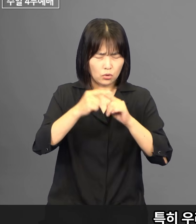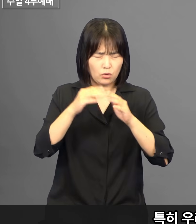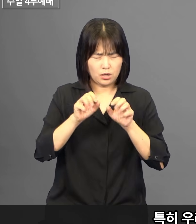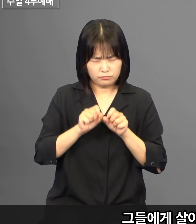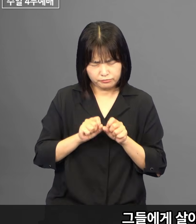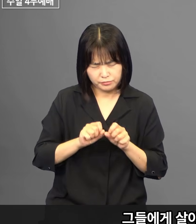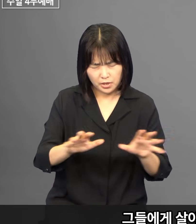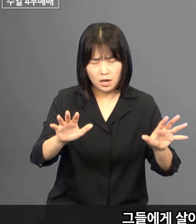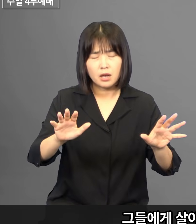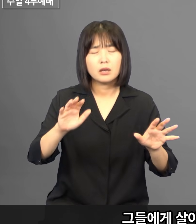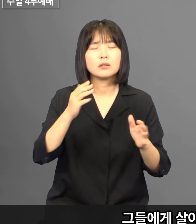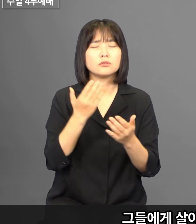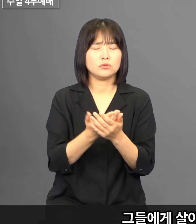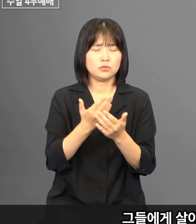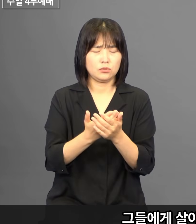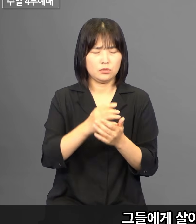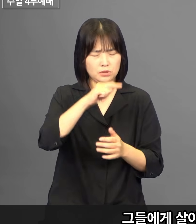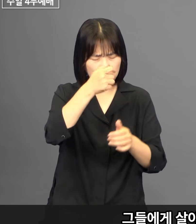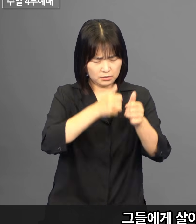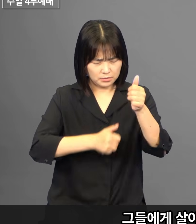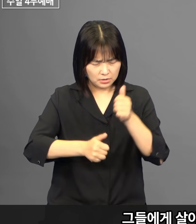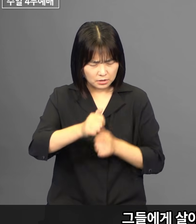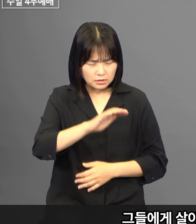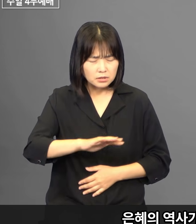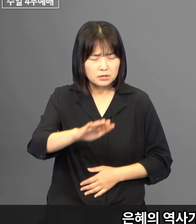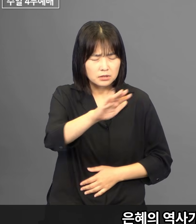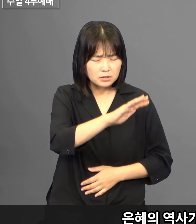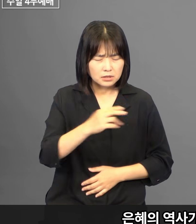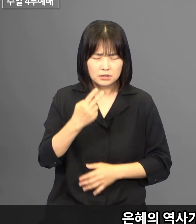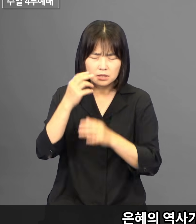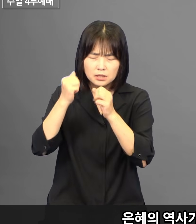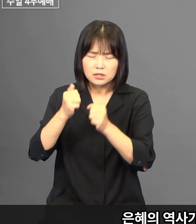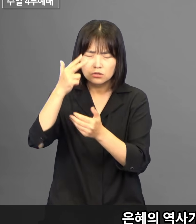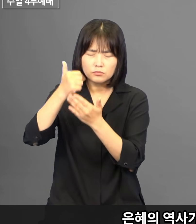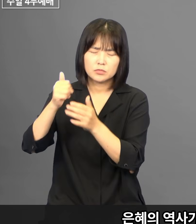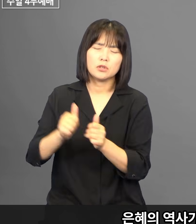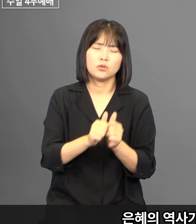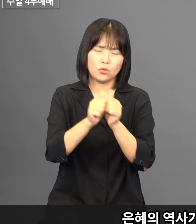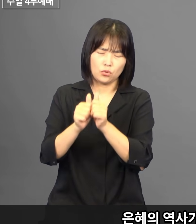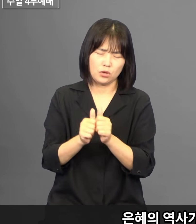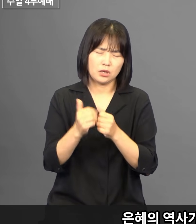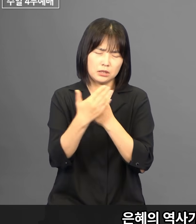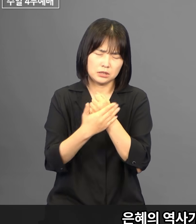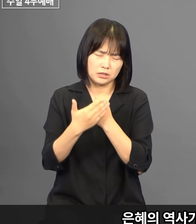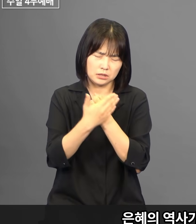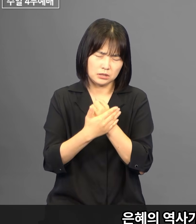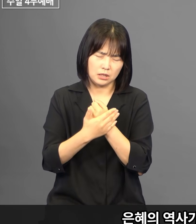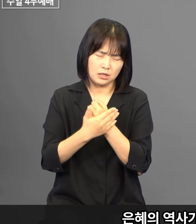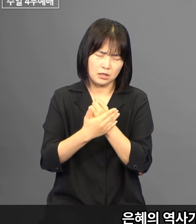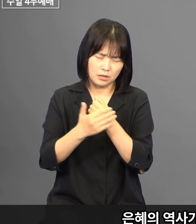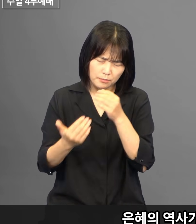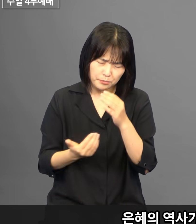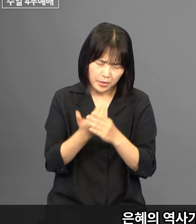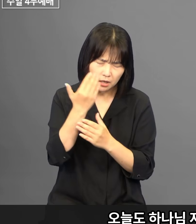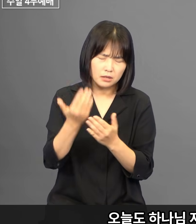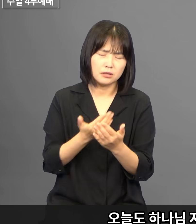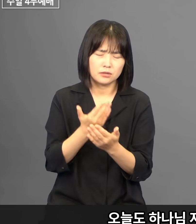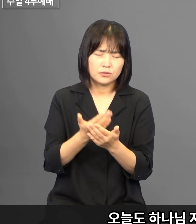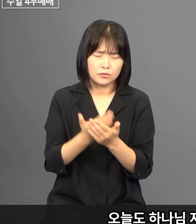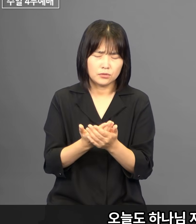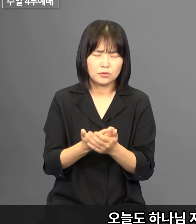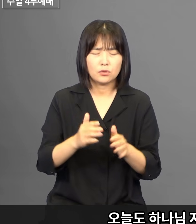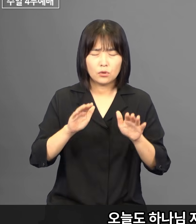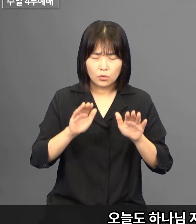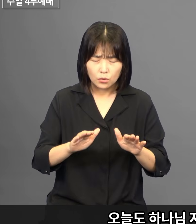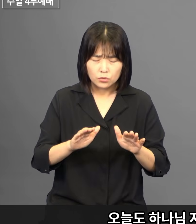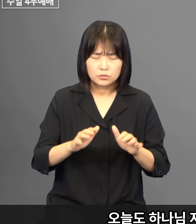세대들 그들에게 살아계신 주님과 동행하는 은혜의 역사가 일어나게 하시옵소서. 오늘도